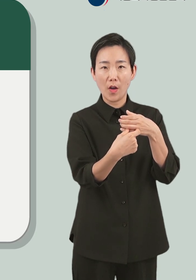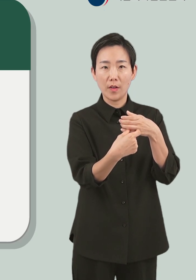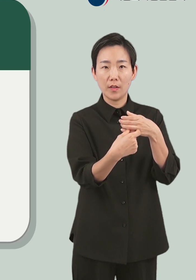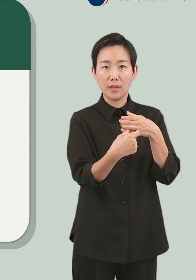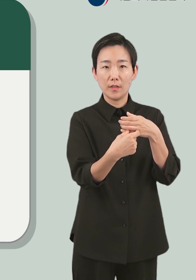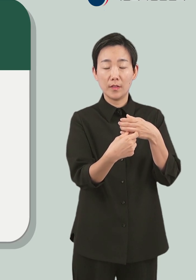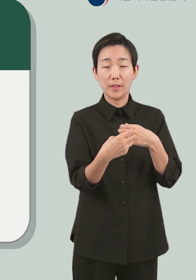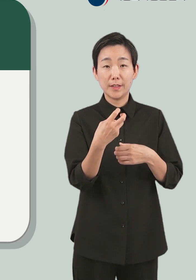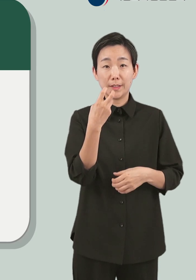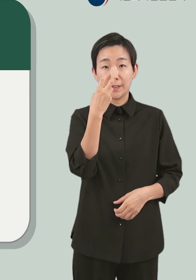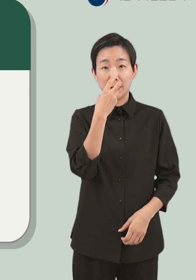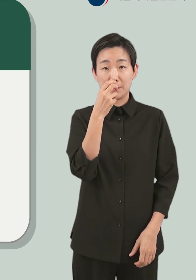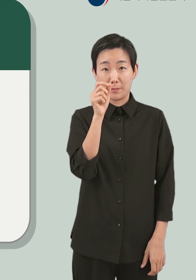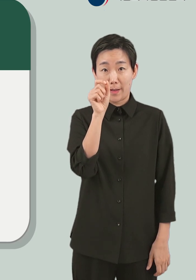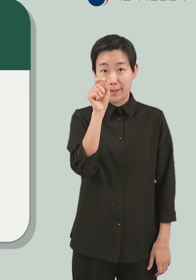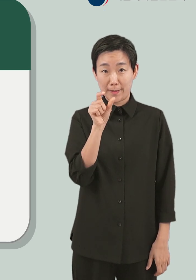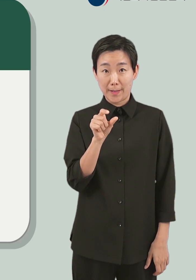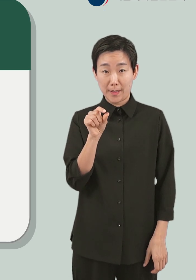수 있습니다.